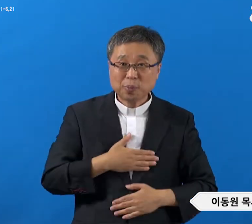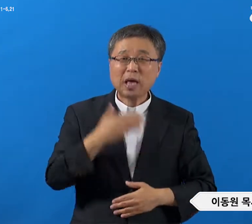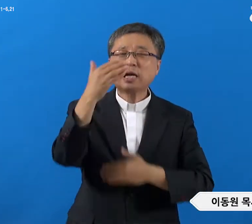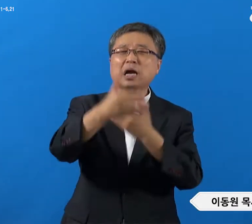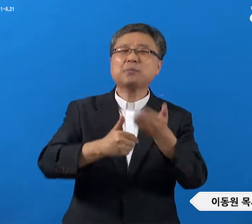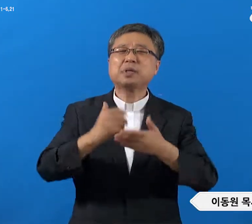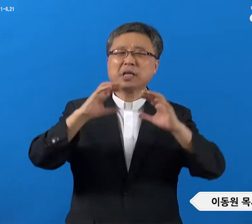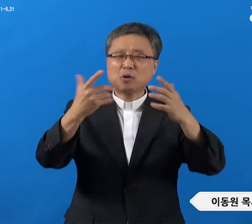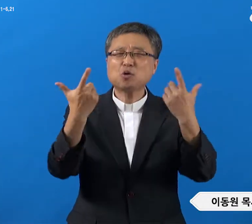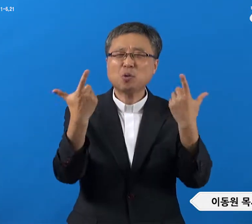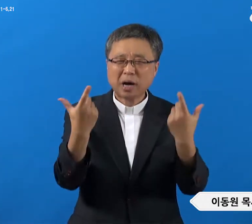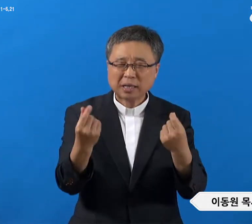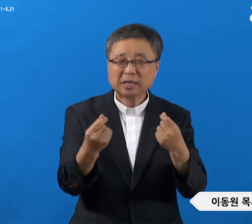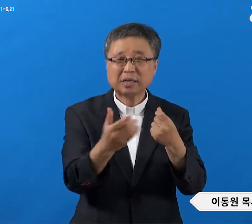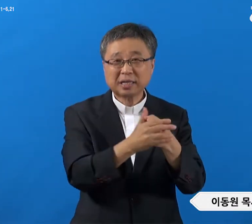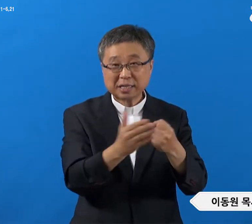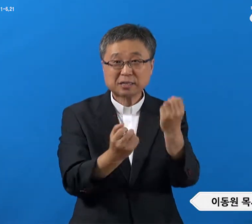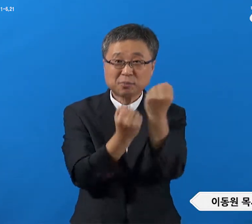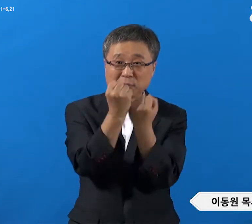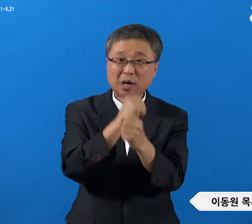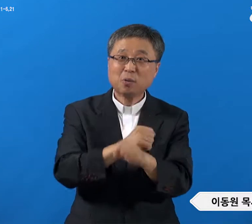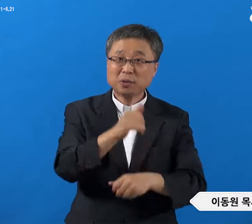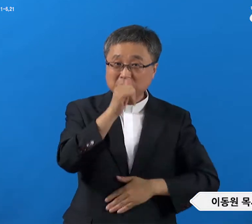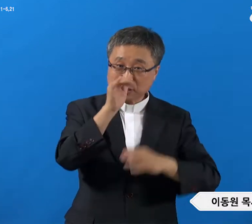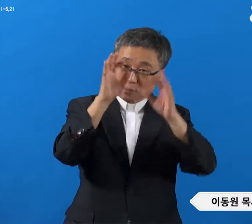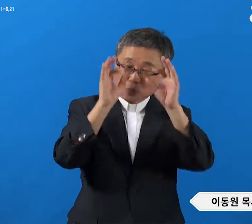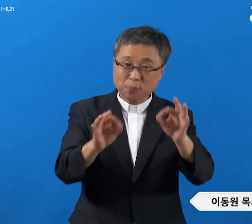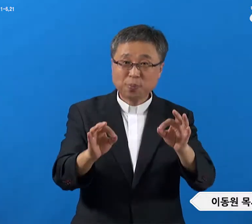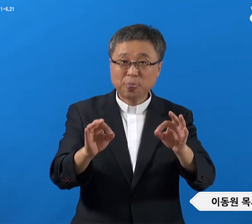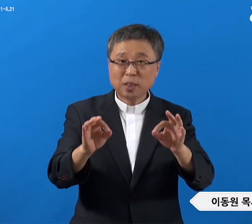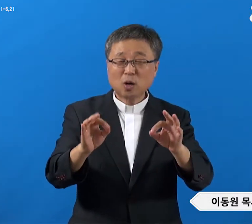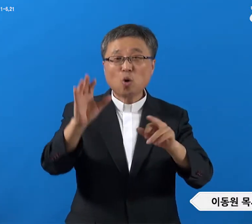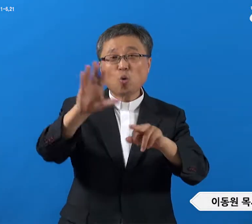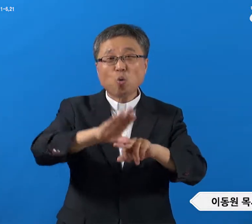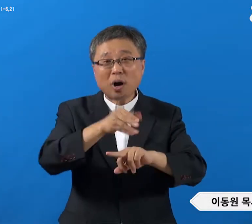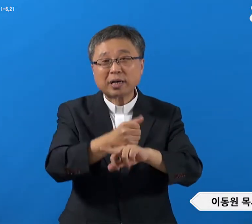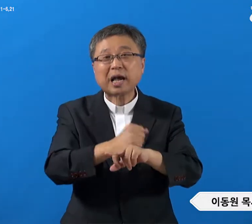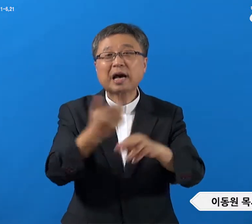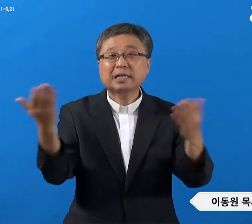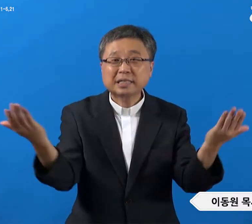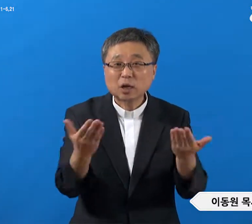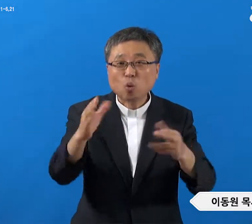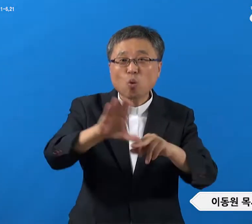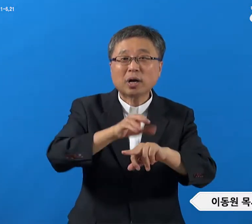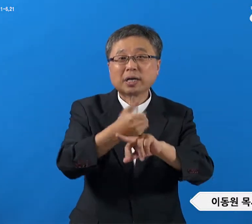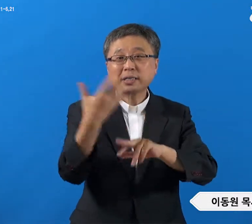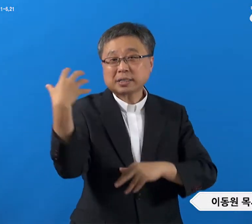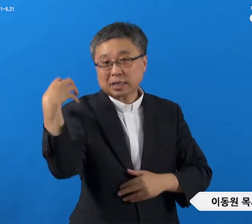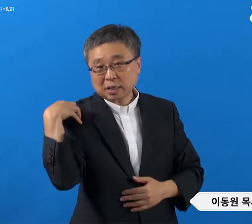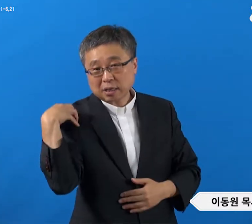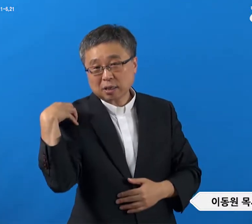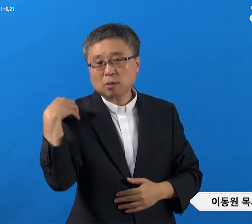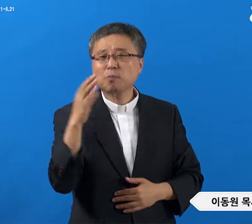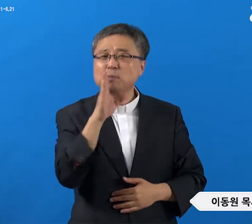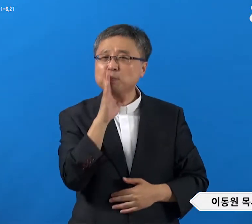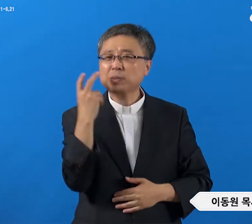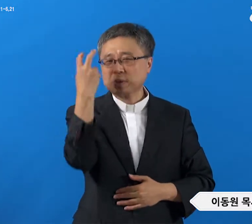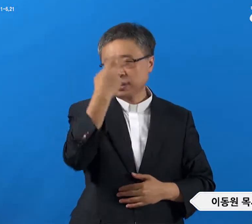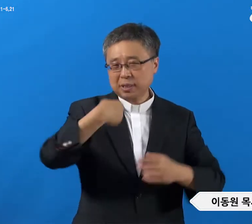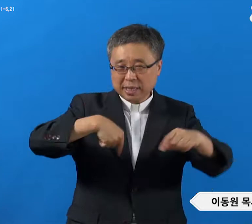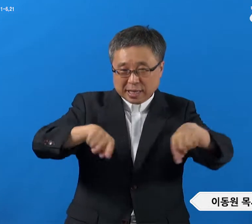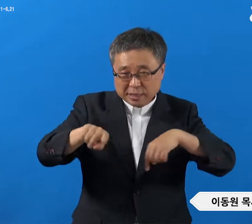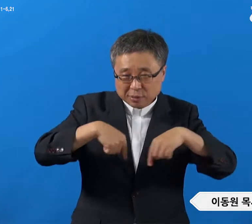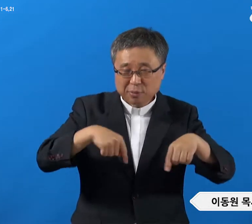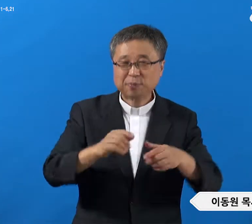이와 같으니 이렇게 설명하고 있는 것을 볼 수가 있어요. 자, 왕이 하는 일이 뭐예요? 왕의 책임은 다스리는 일입니다. 다스리는